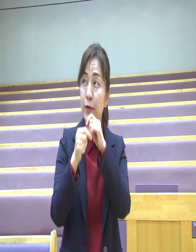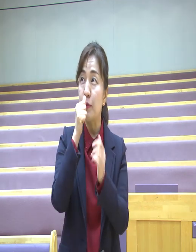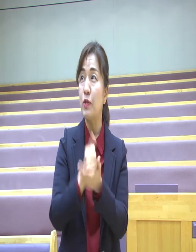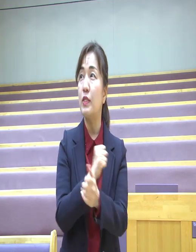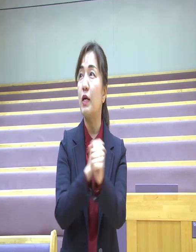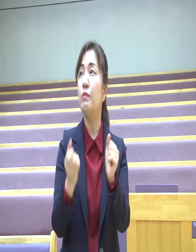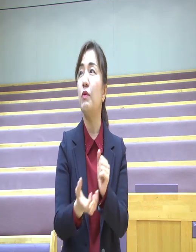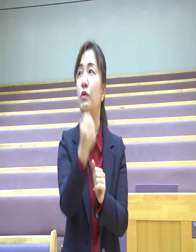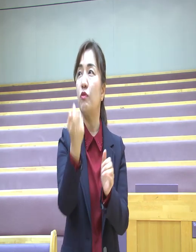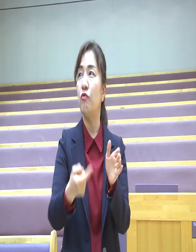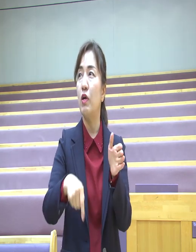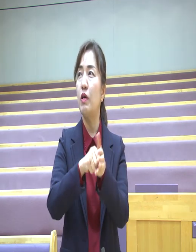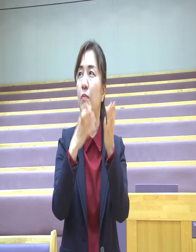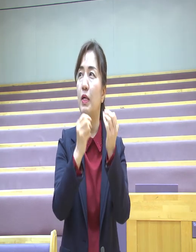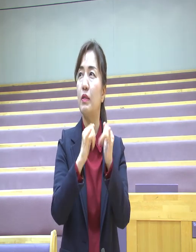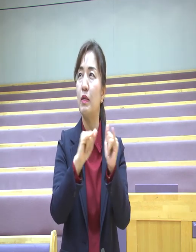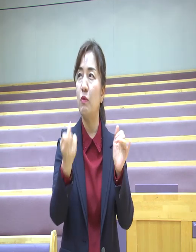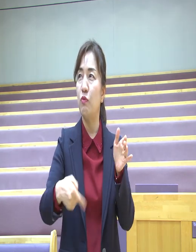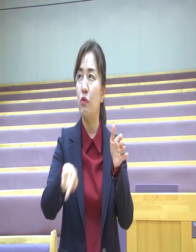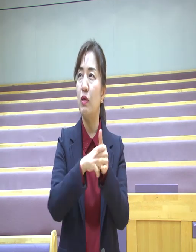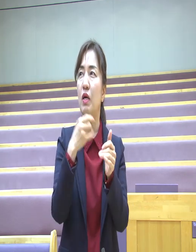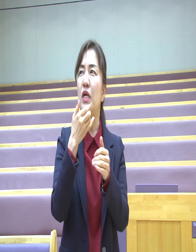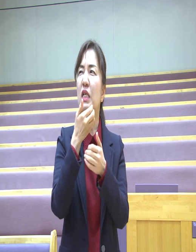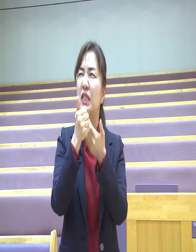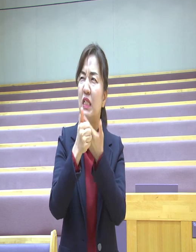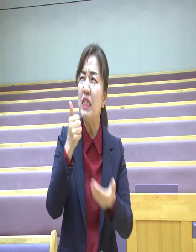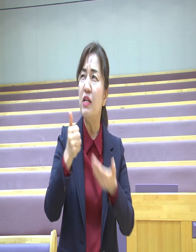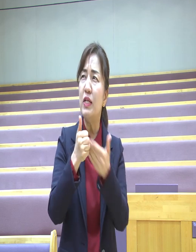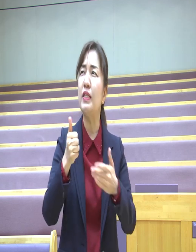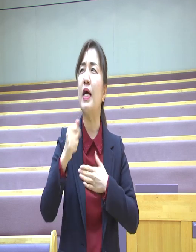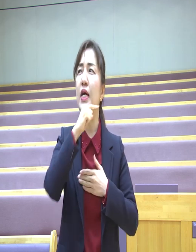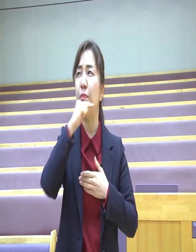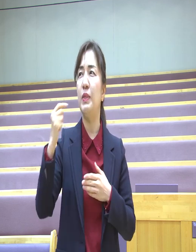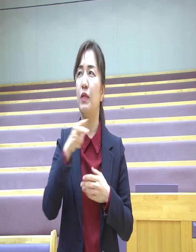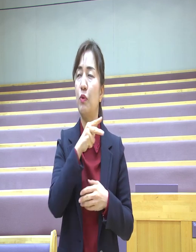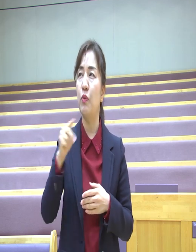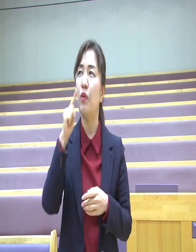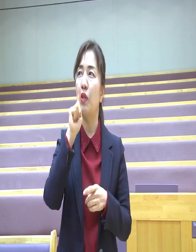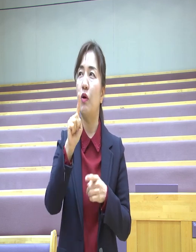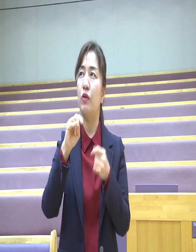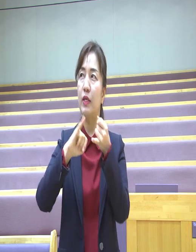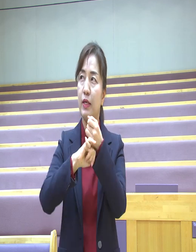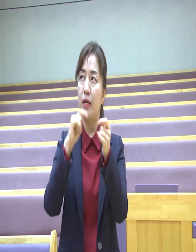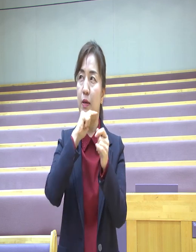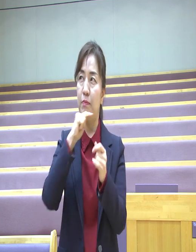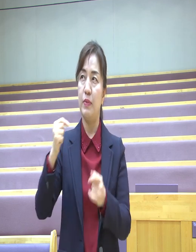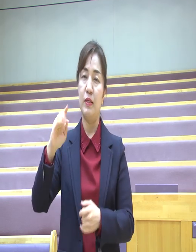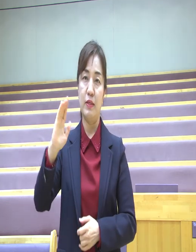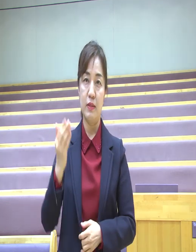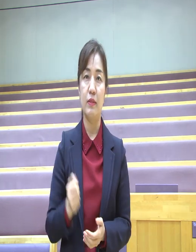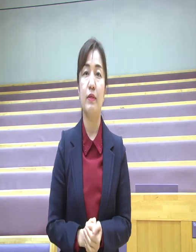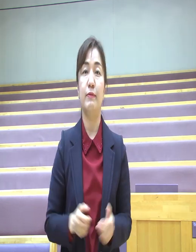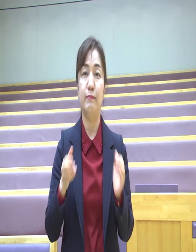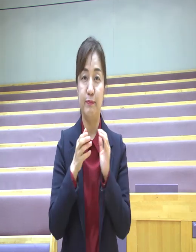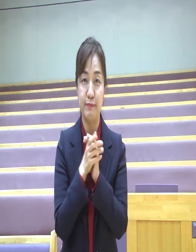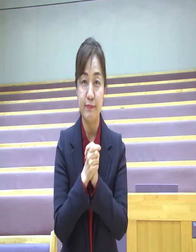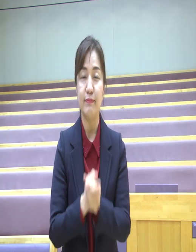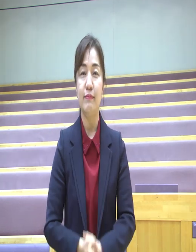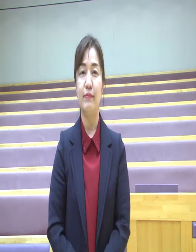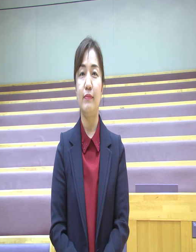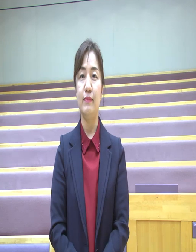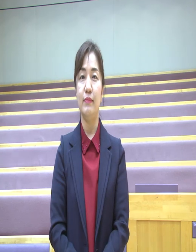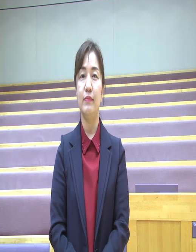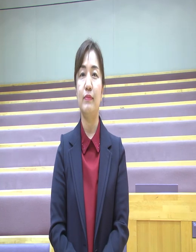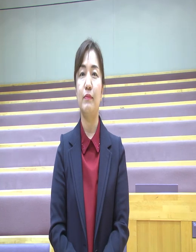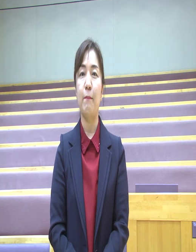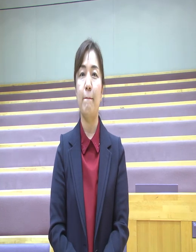이것은 죄 사함을 얻게 하려고 많은 사람을 위하여 흘리는 바 나의 피 곧 언약의 피니라. 아멘.